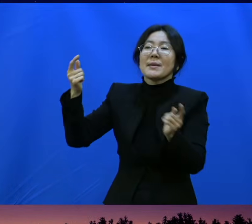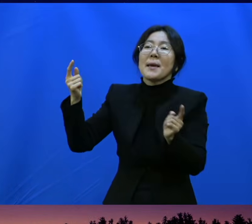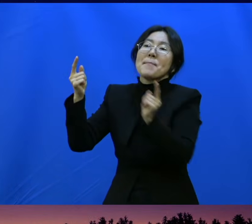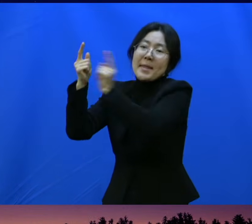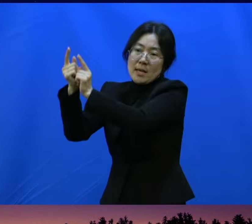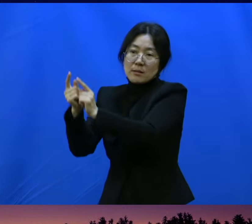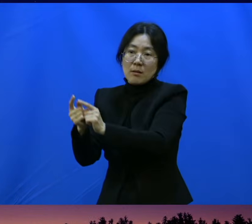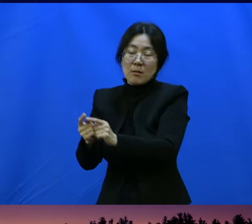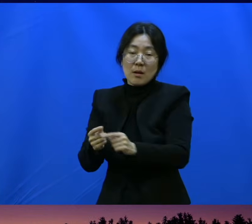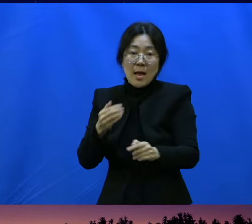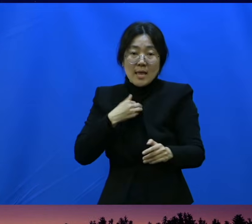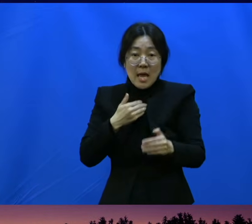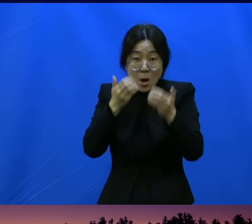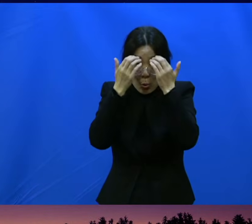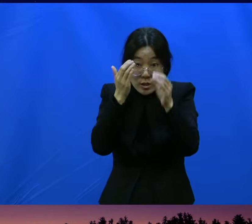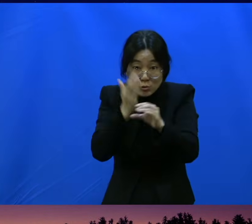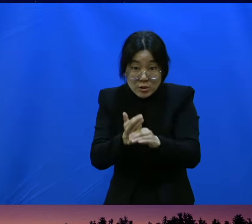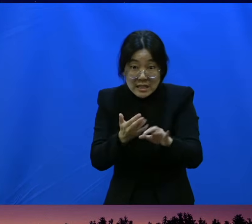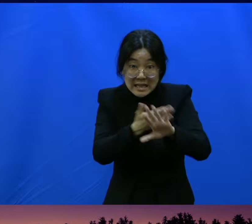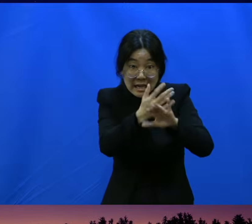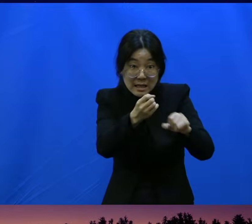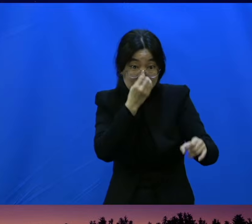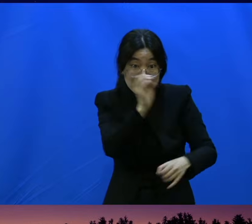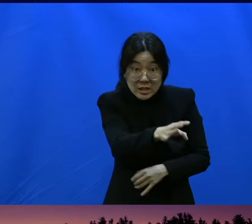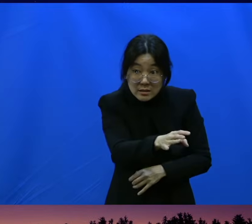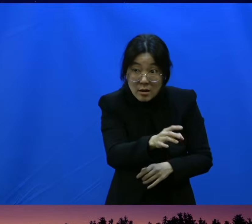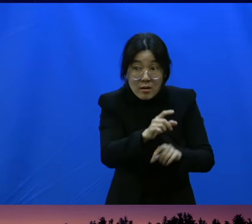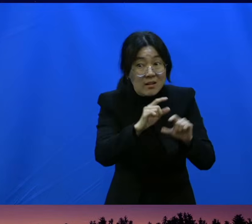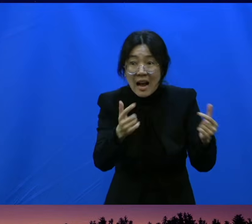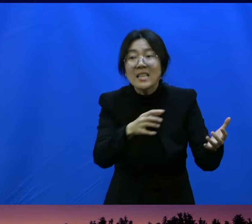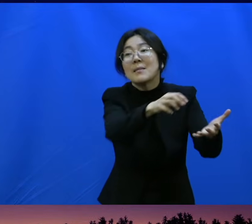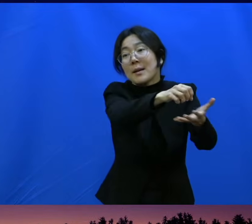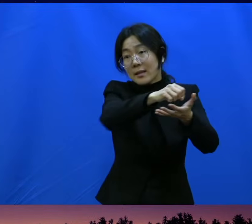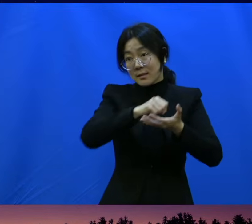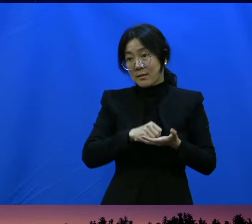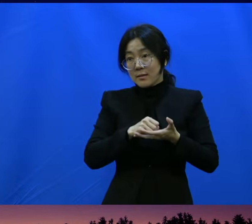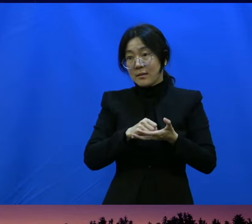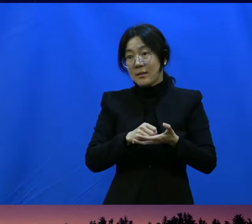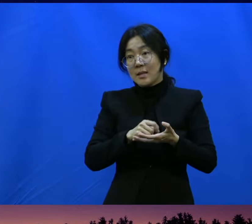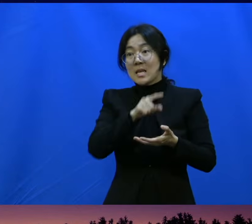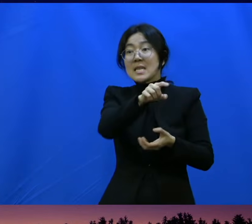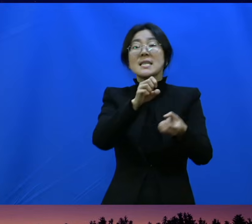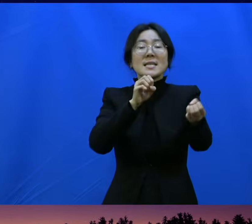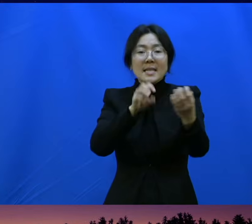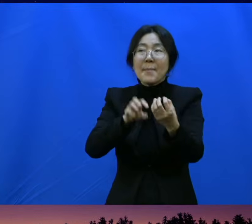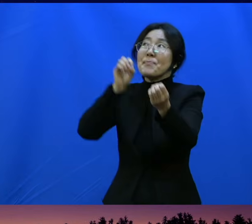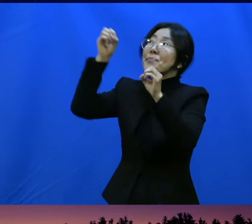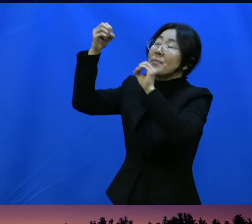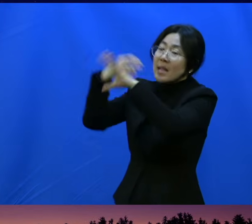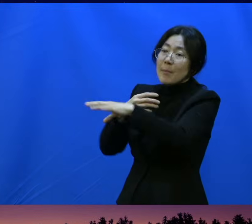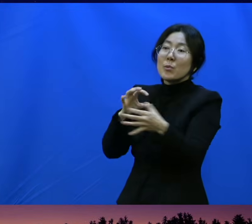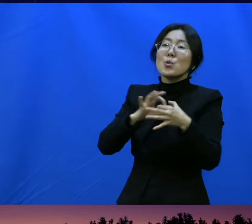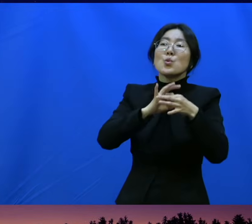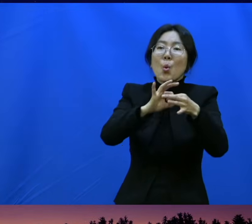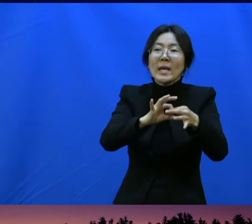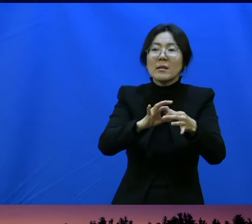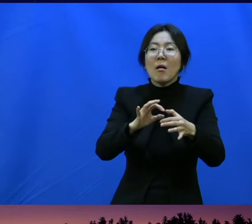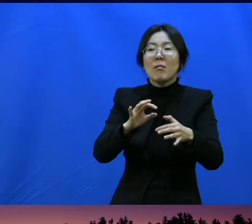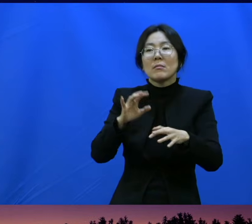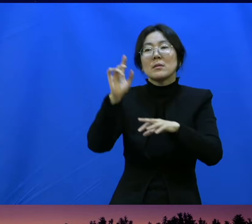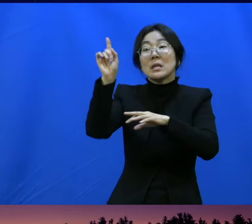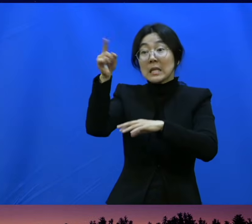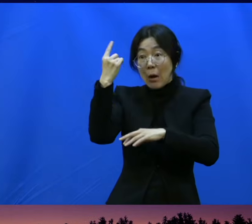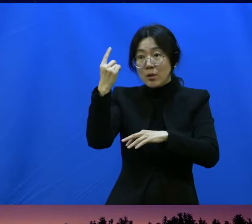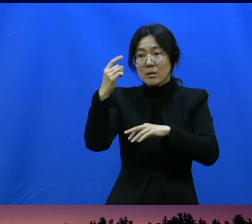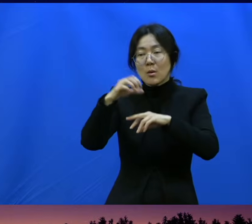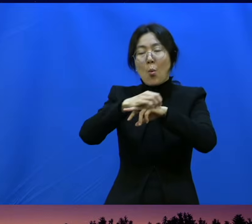복이 있도다. 그분만이 진정한 피난처가 되신다는 겁니다. 여러분, 우리의 삶이 그렇습니다. 늘 위기예요. 바람이 불고 또